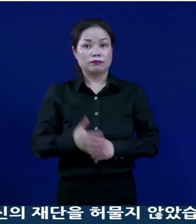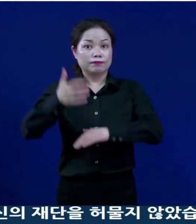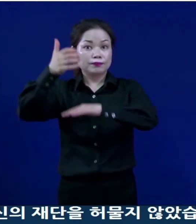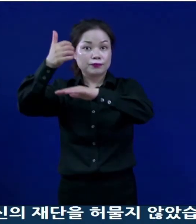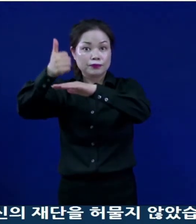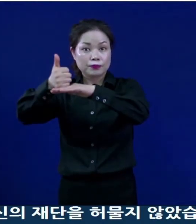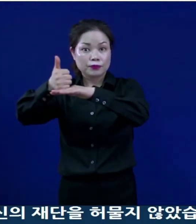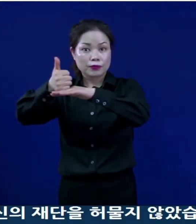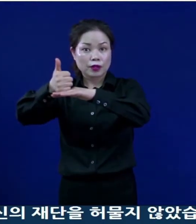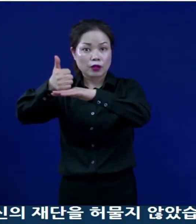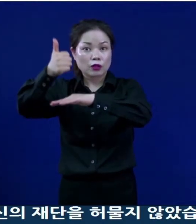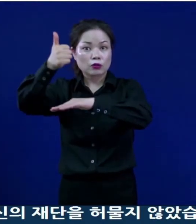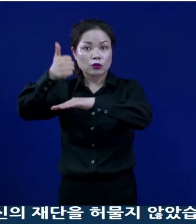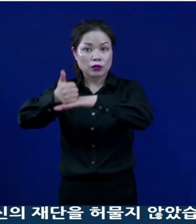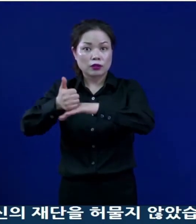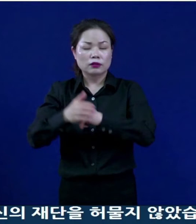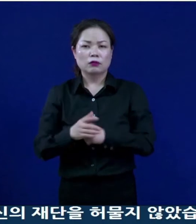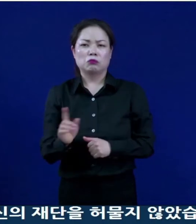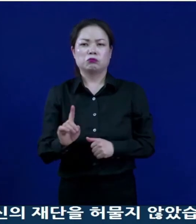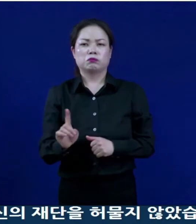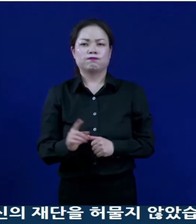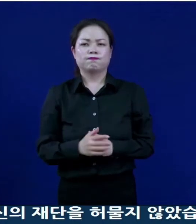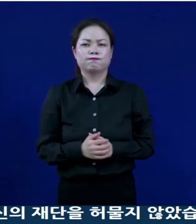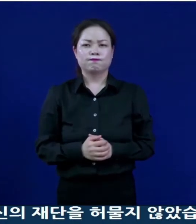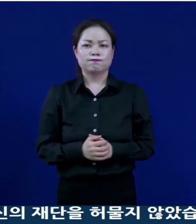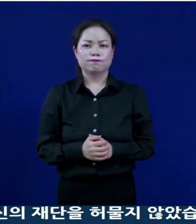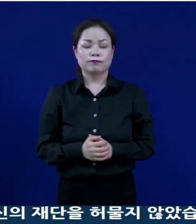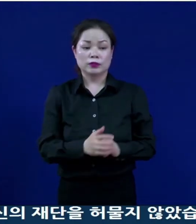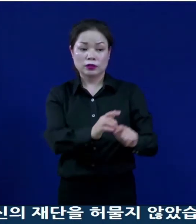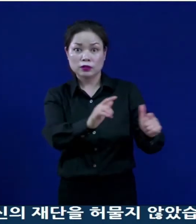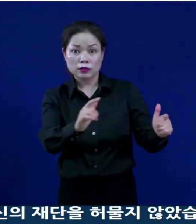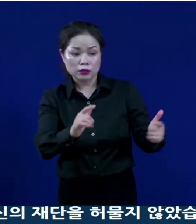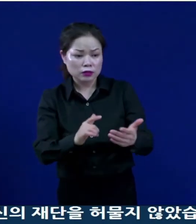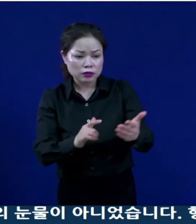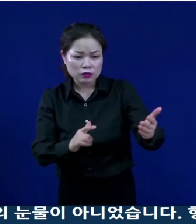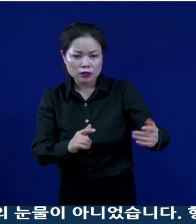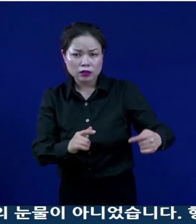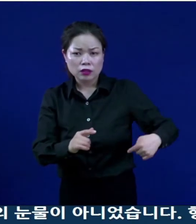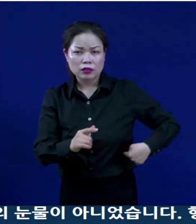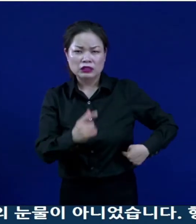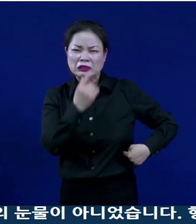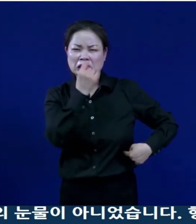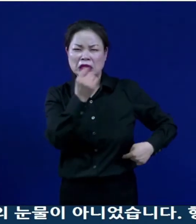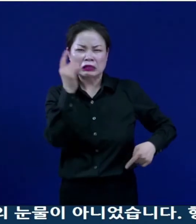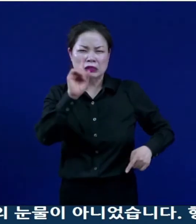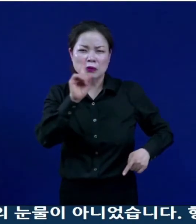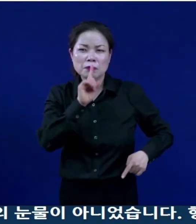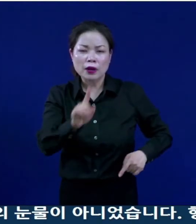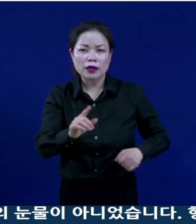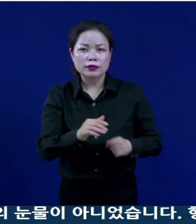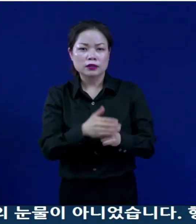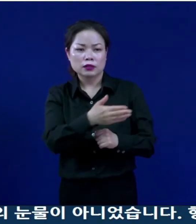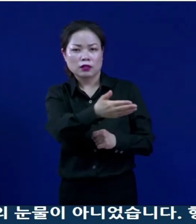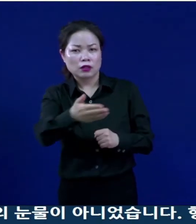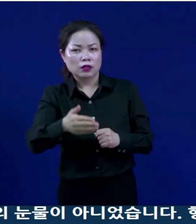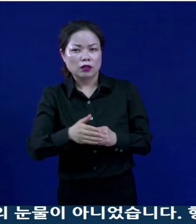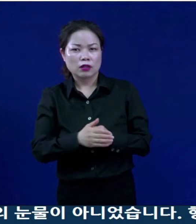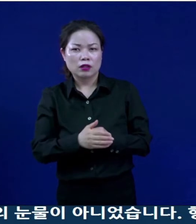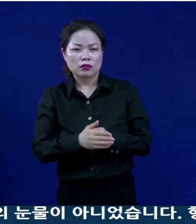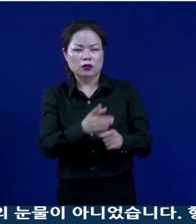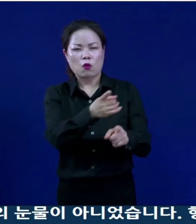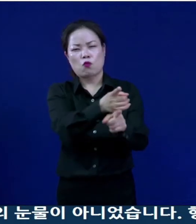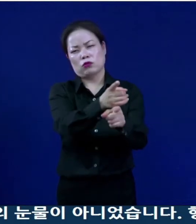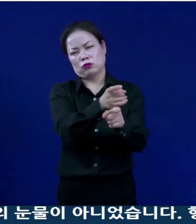결국 결과는 어땠을까요? 그들이 너희의 옆구리에 가시가 된다는 말은 그들이 너희의